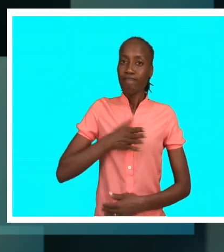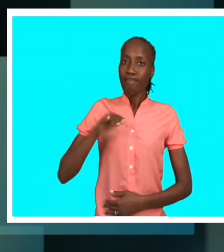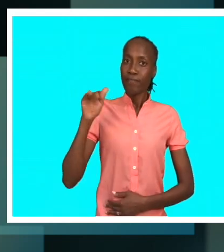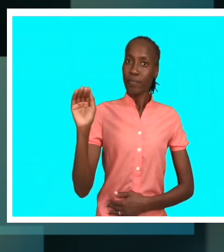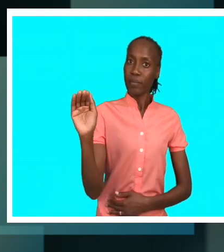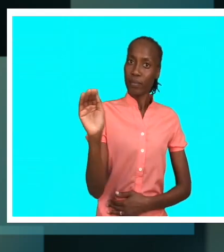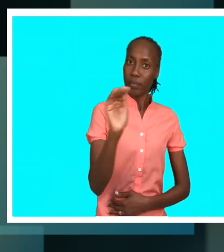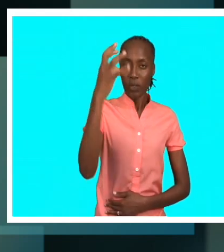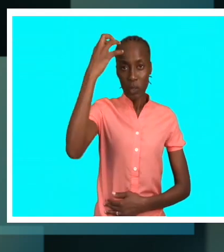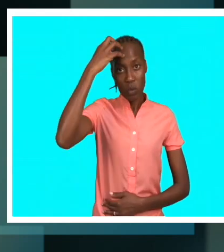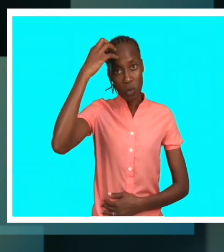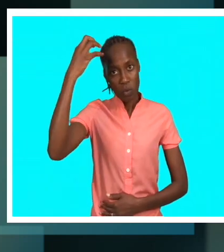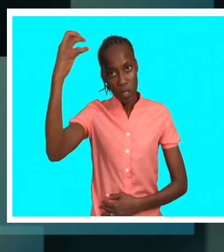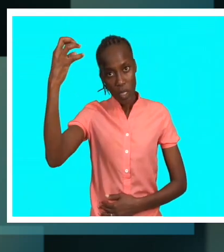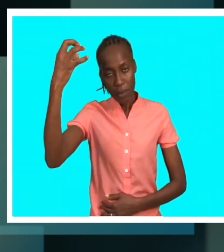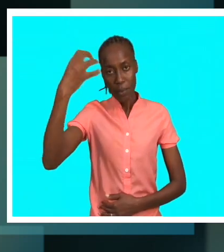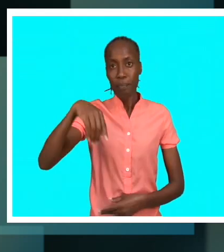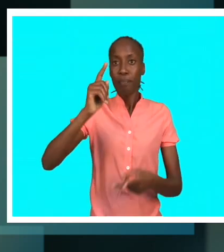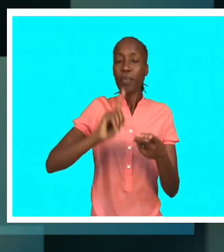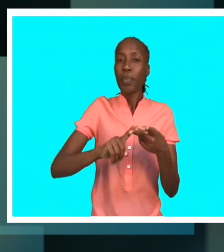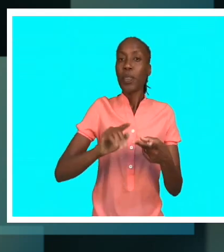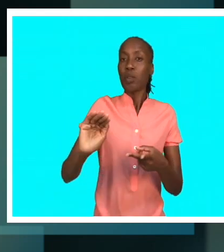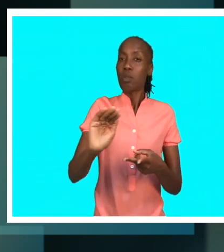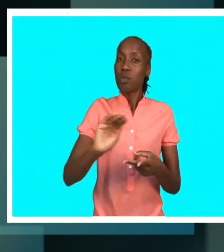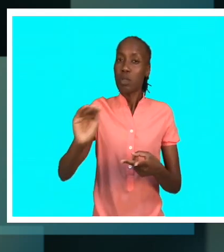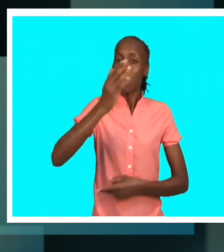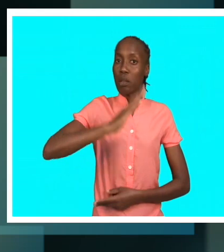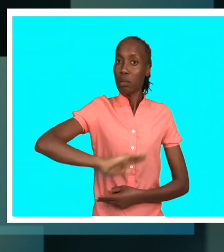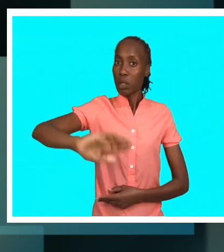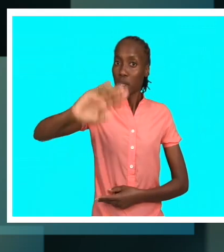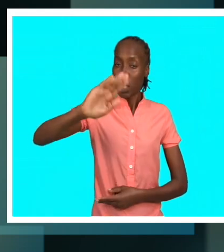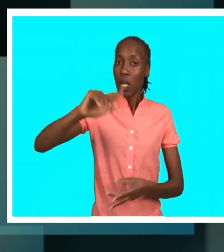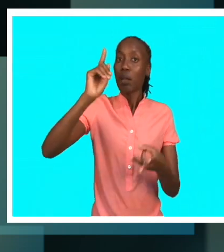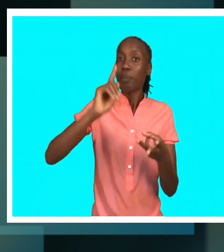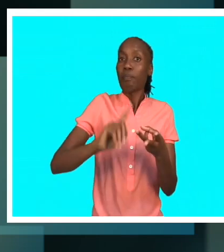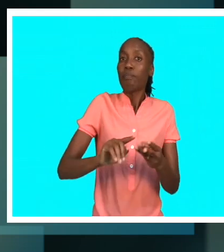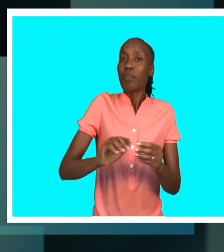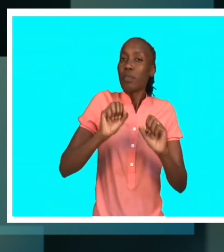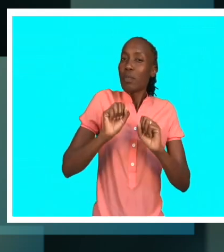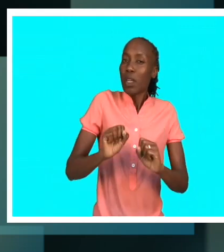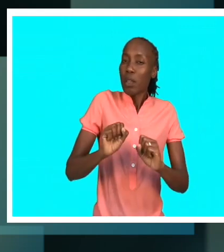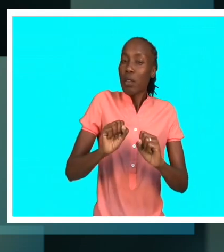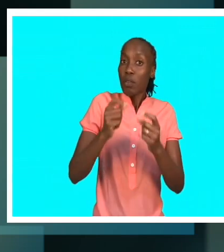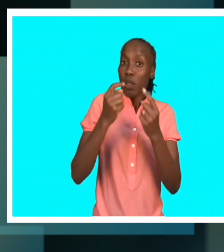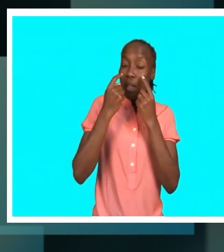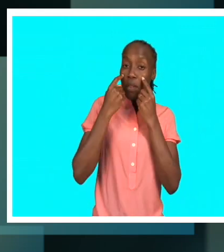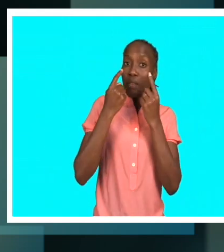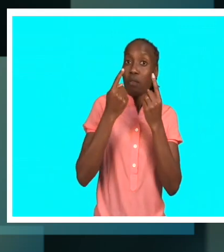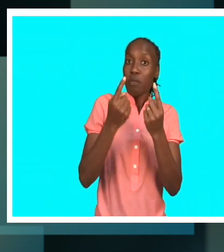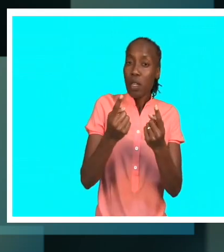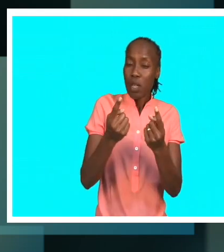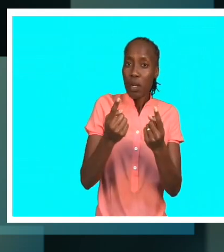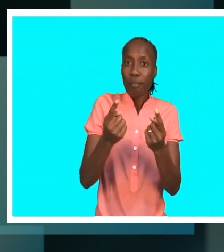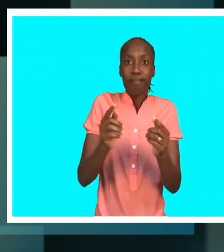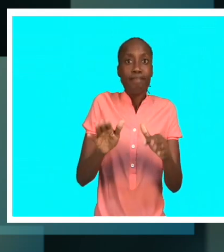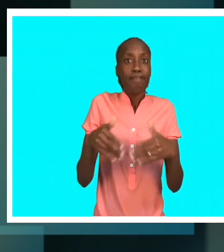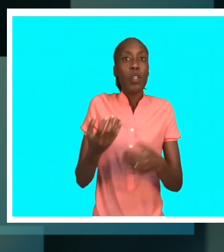Apelamos ao nosso governo, à sociedade em geral, que vejam um bocadinho,